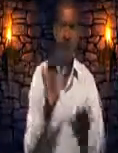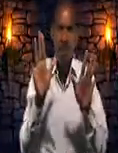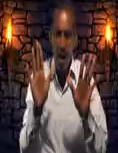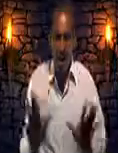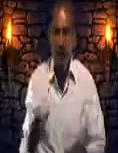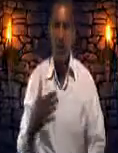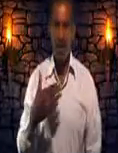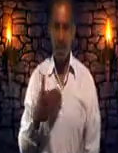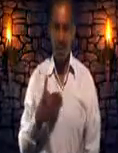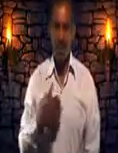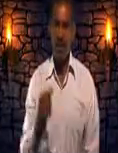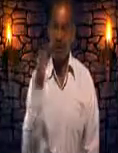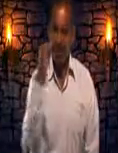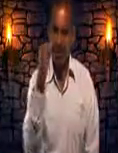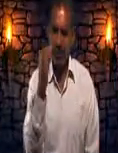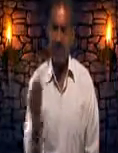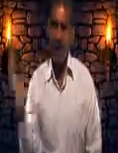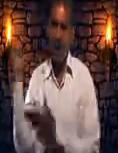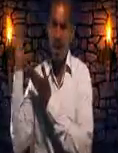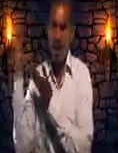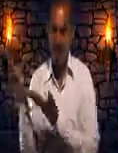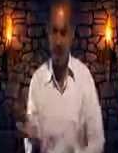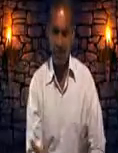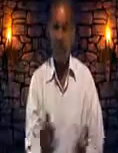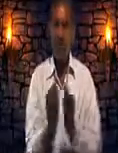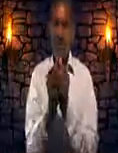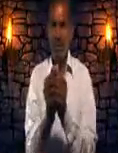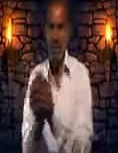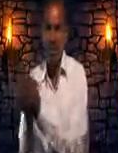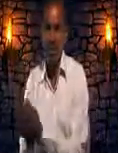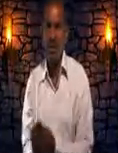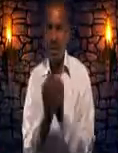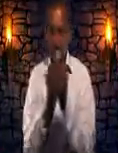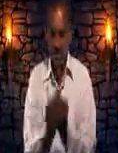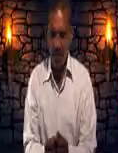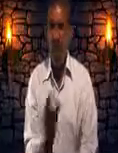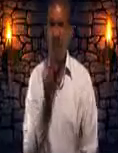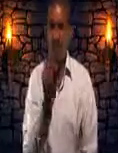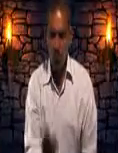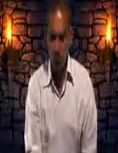பகற்காலம் இருக்கும் மட்டும் நான் என்னை அனுப்பினவருடைய கிரியைகளை செய்ய வேண்டும்.